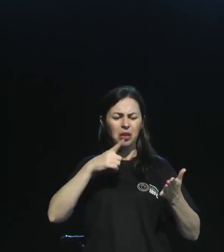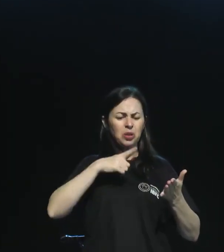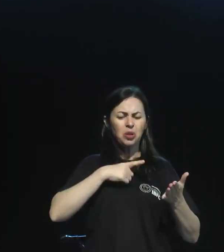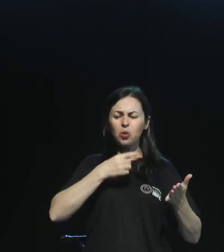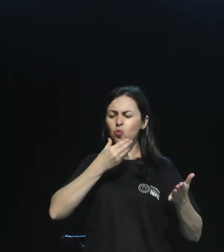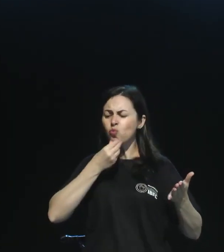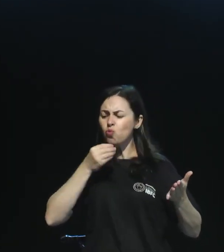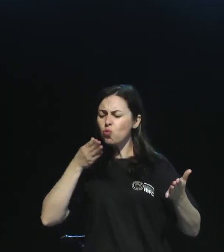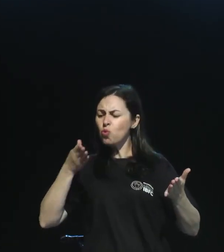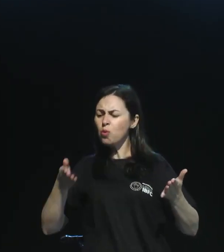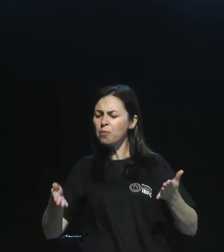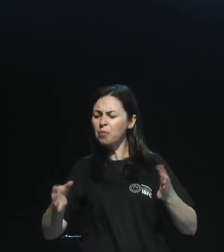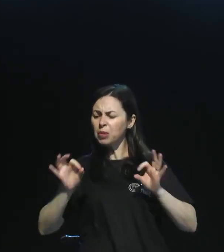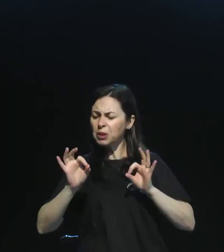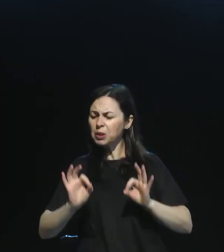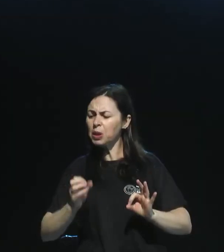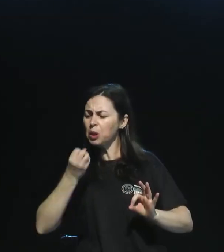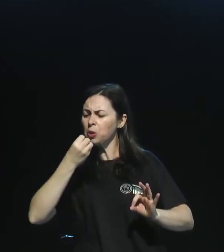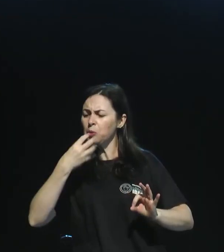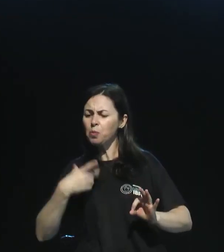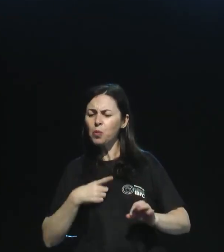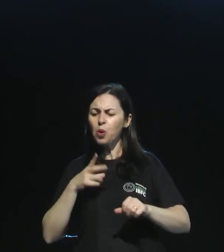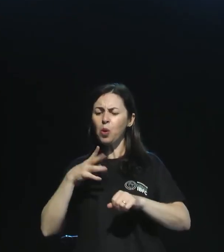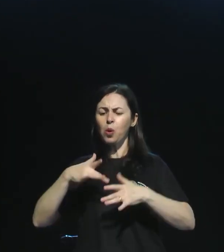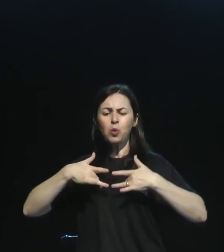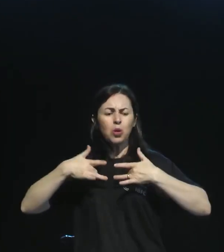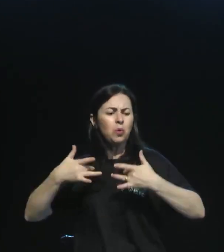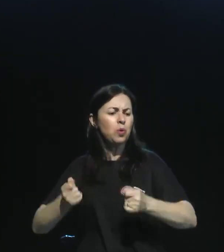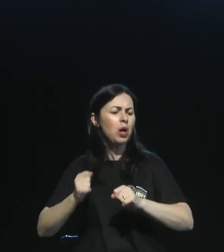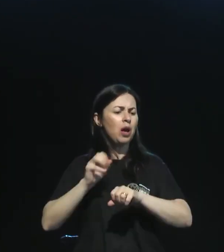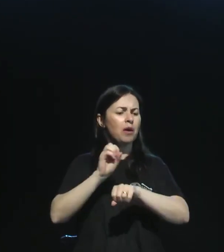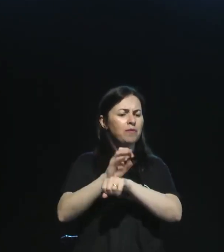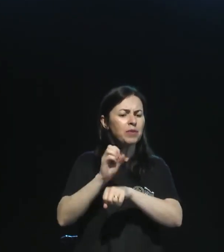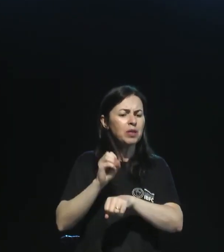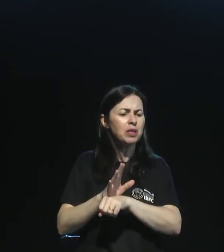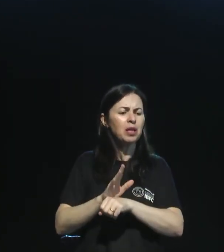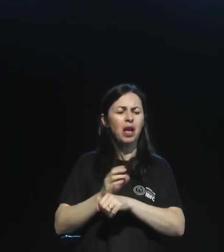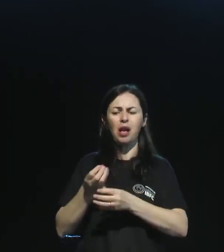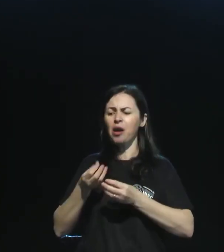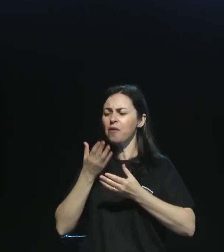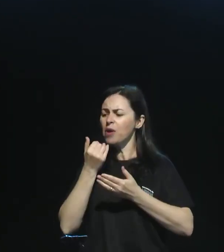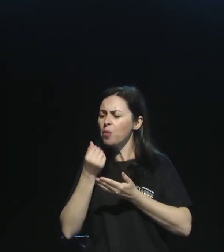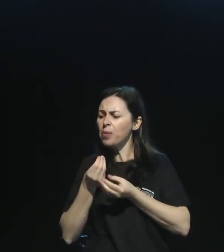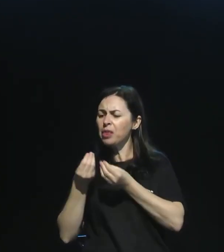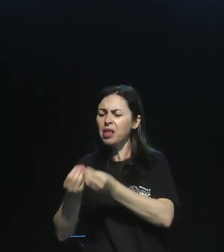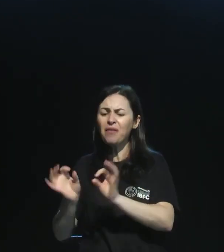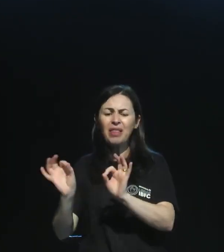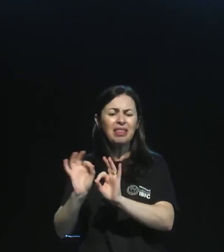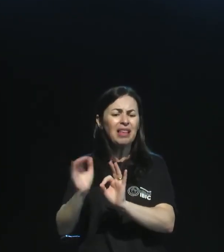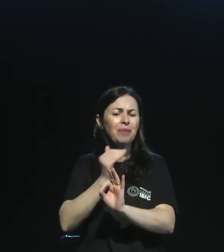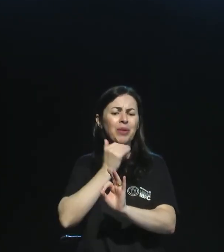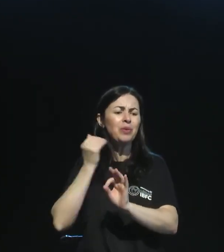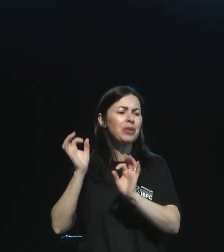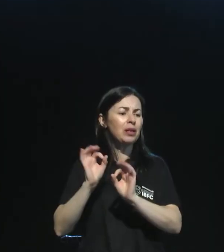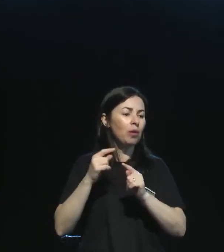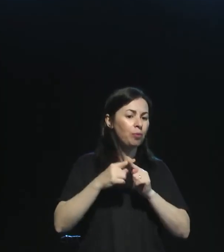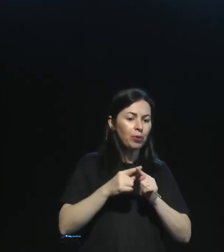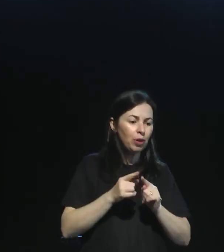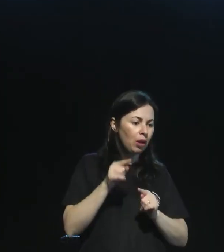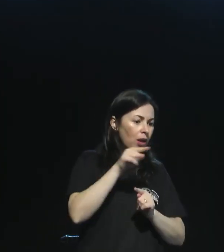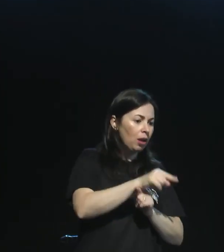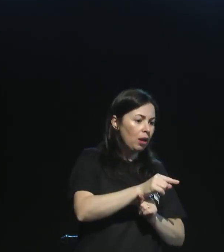que ensinava, que alimentava, que não fez mal nunca a ninguém, não matou uma mosca, por um assassino, por